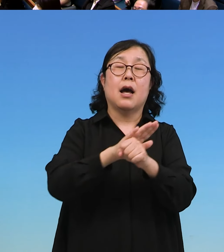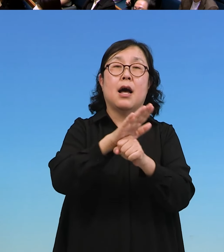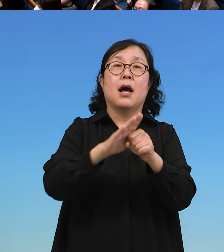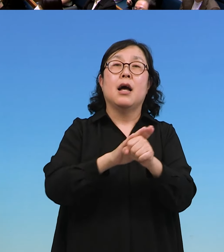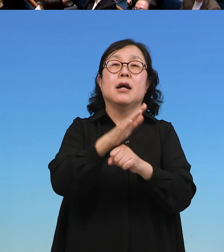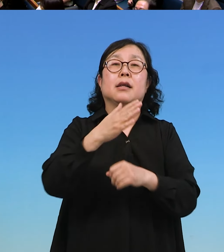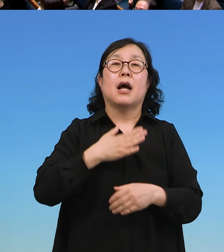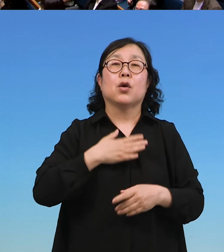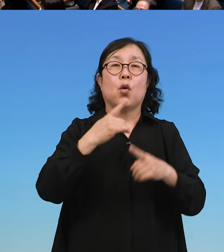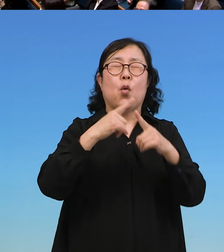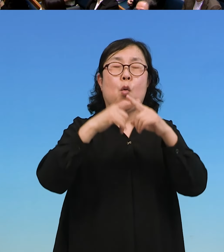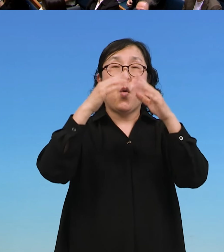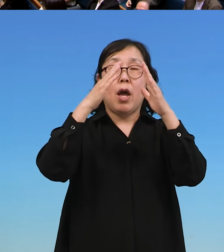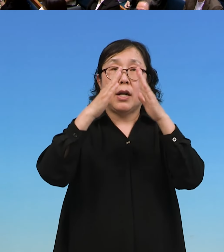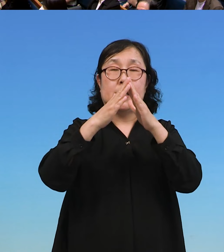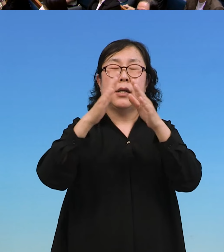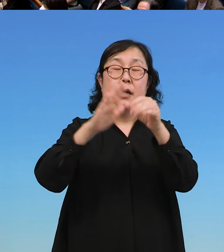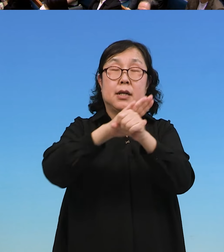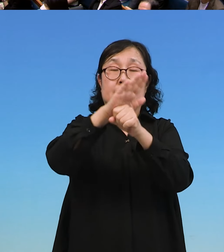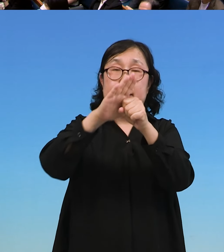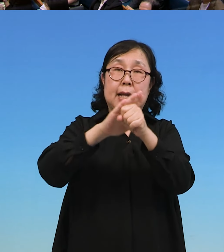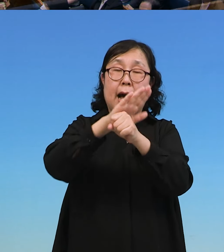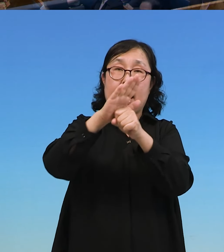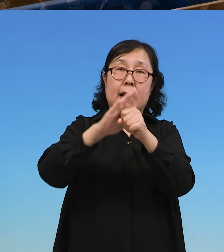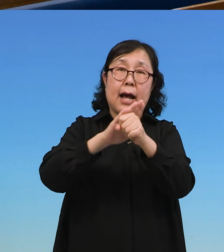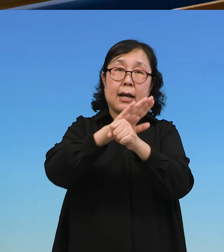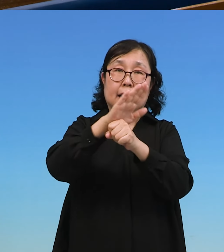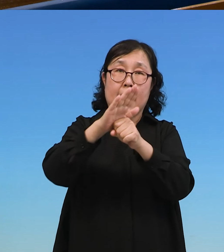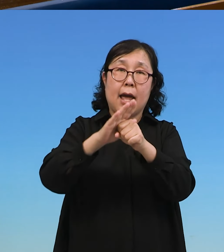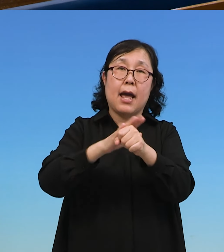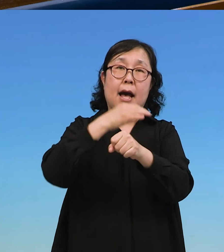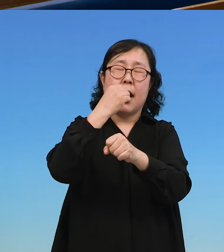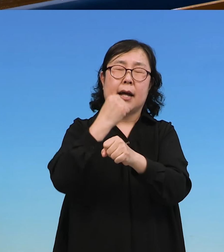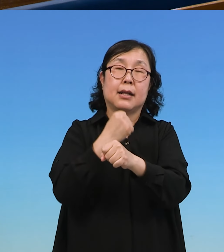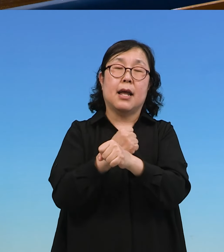나의 교회를 사랑케 하네.